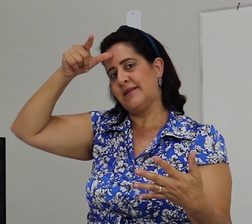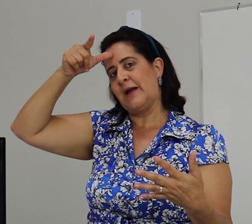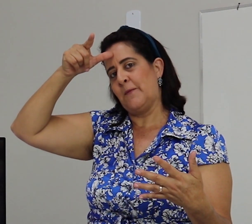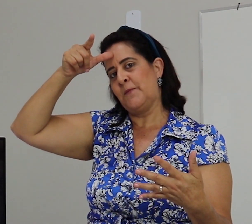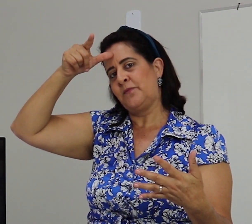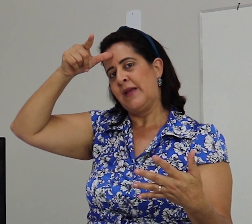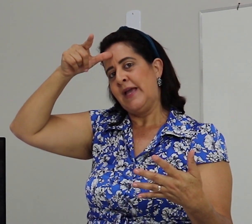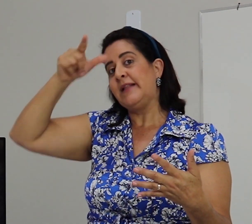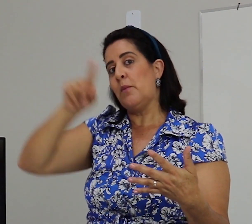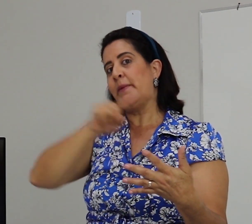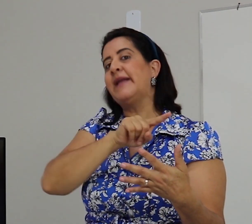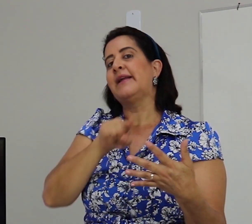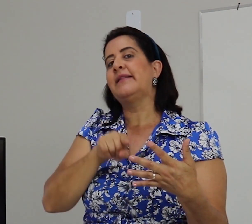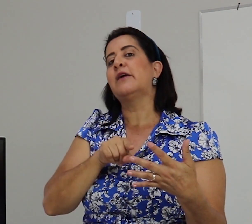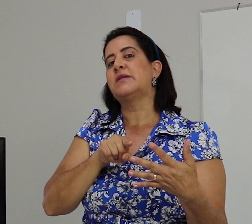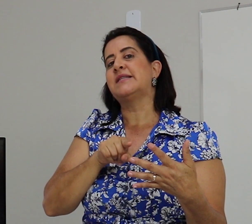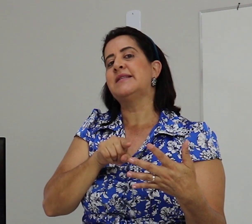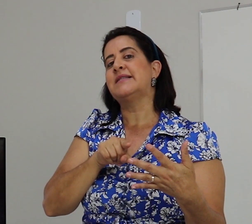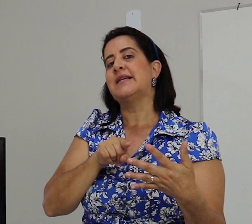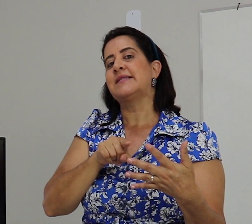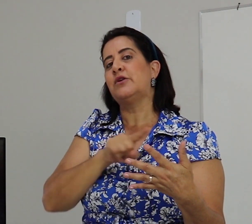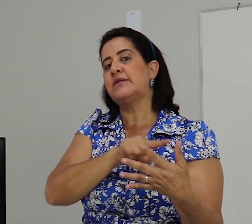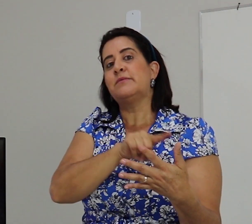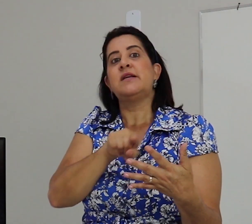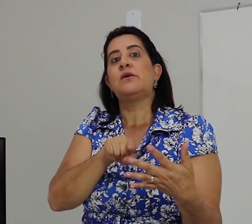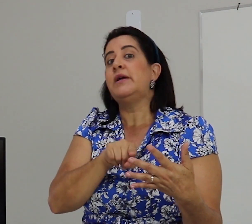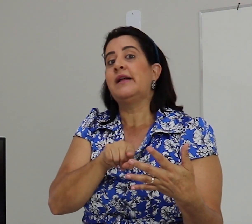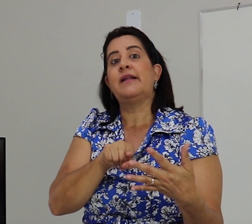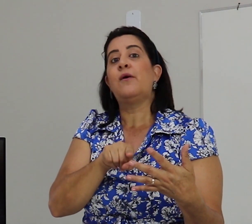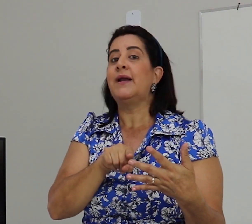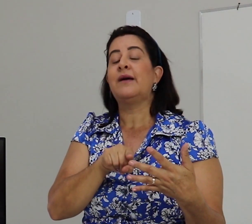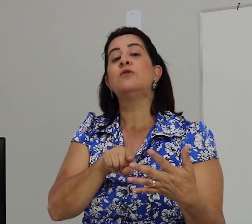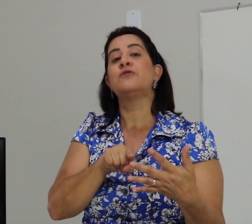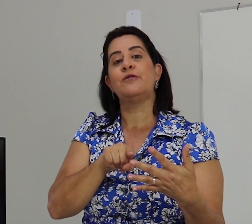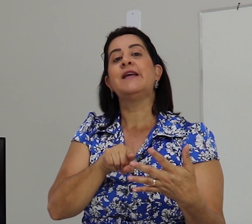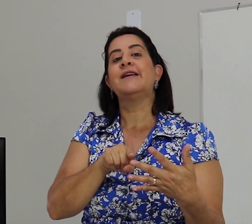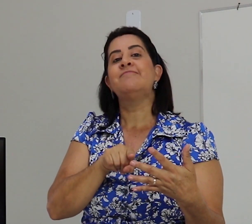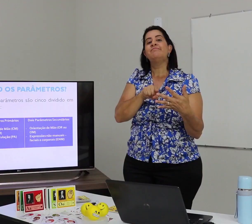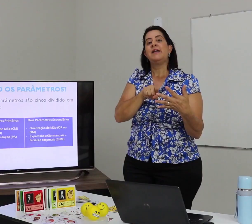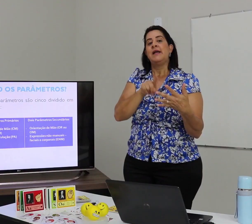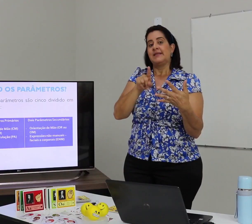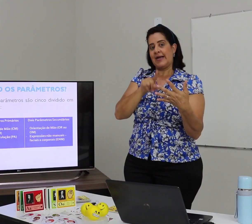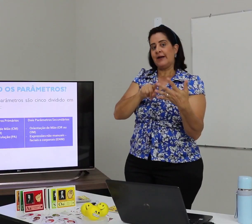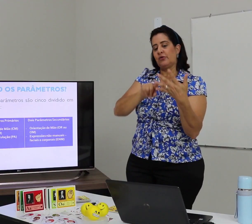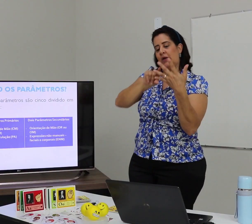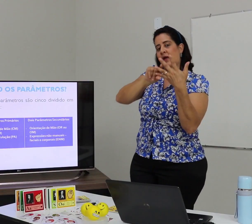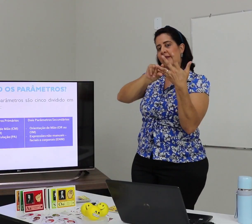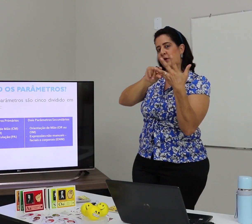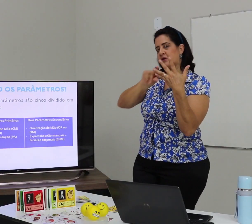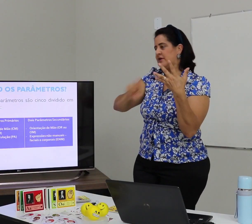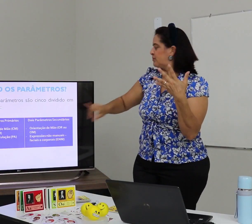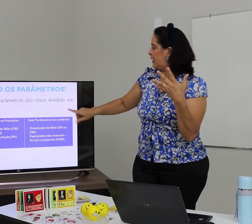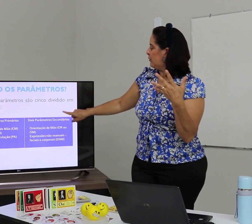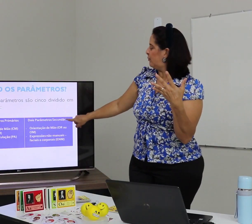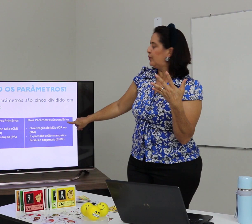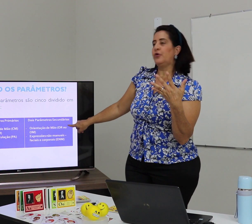sinal. Então, para entendermos a sinalização, nós temos que entender como ela é construída, certo? Depois nós vamos para o grupo